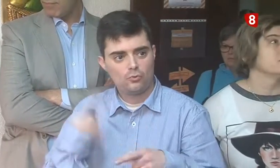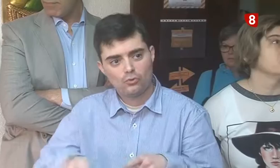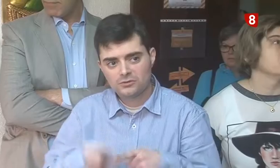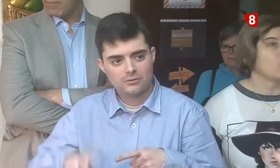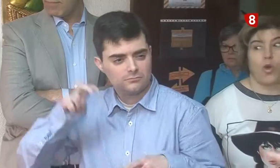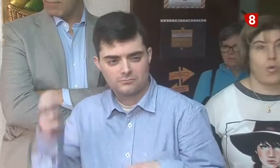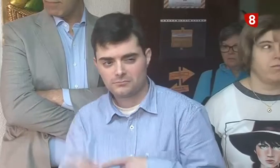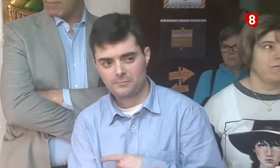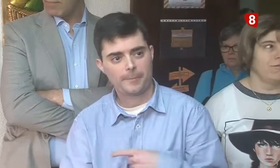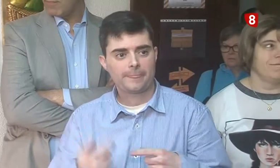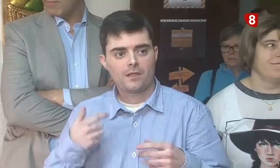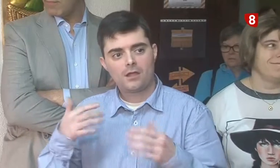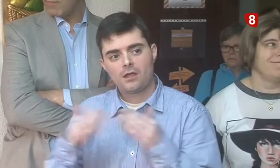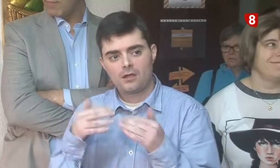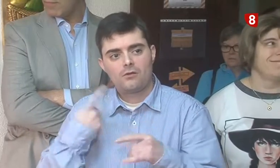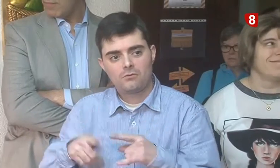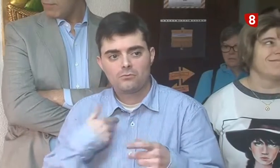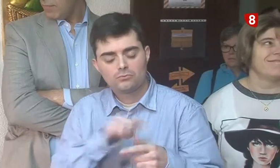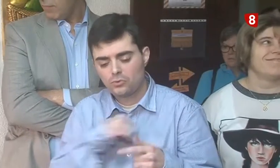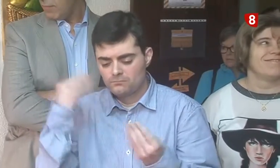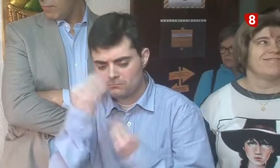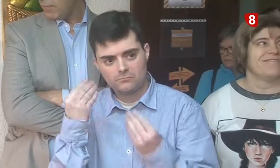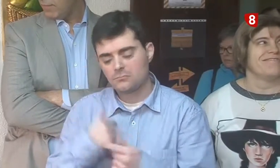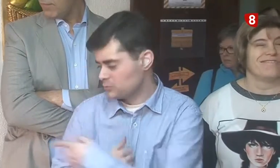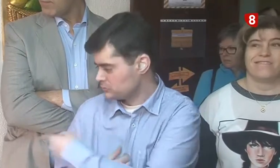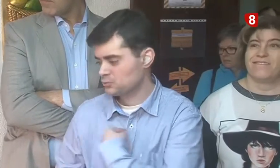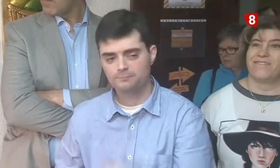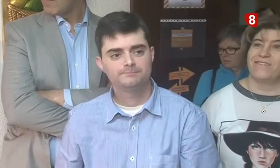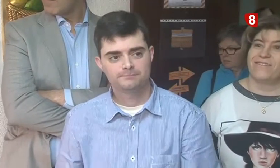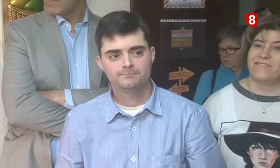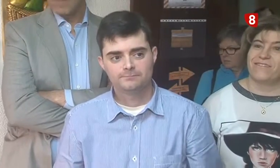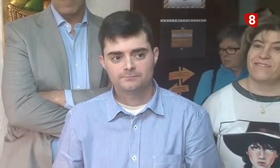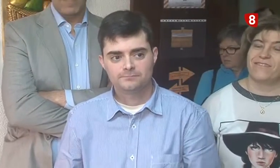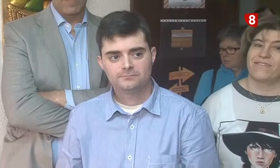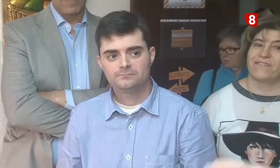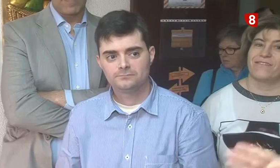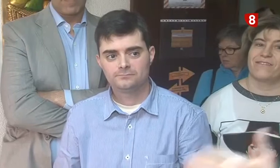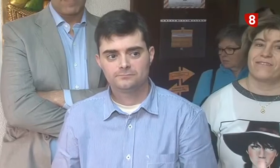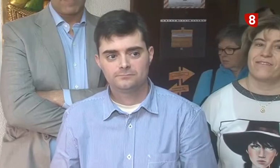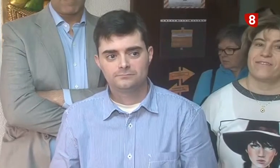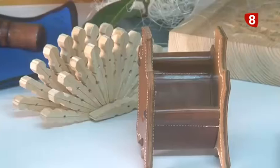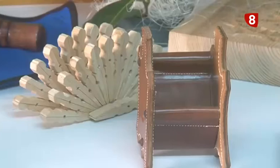Todo, completamente todo lo que hay está hecho por él. Son cosas que él pensaba y las hacía en